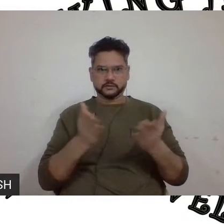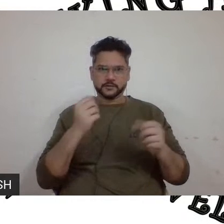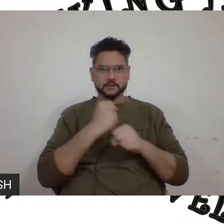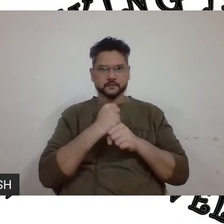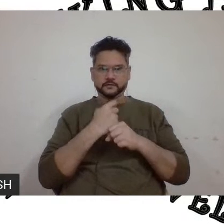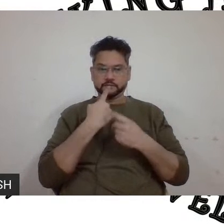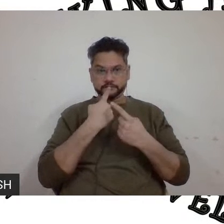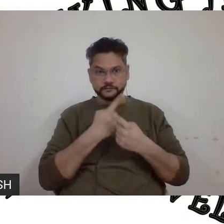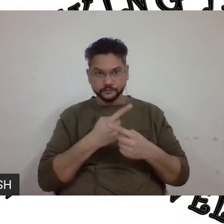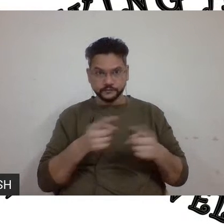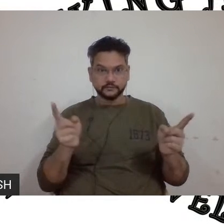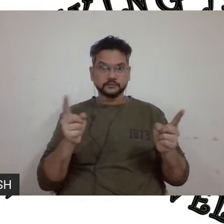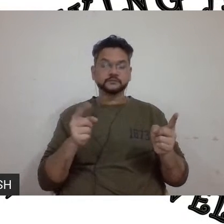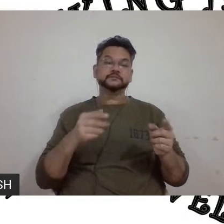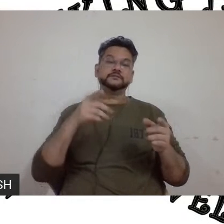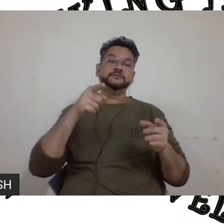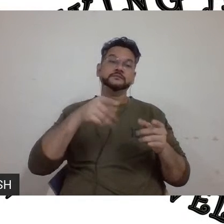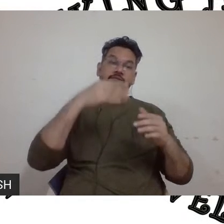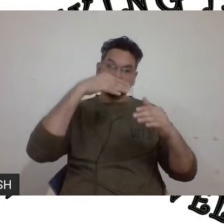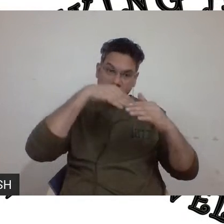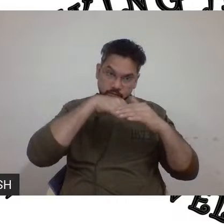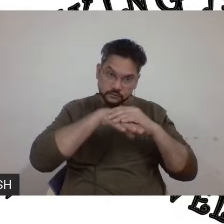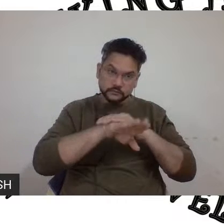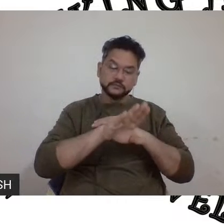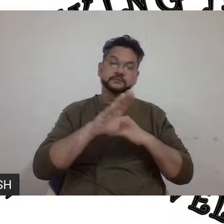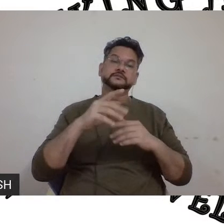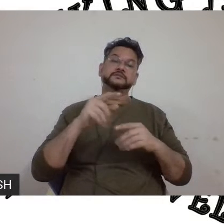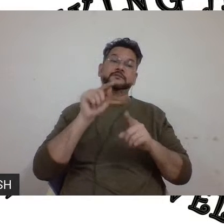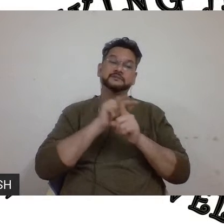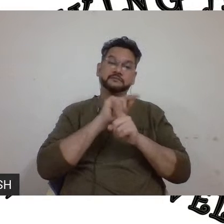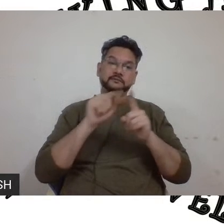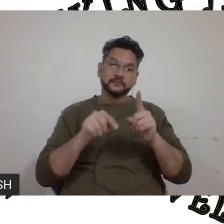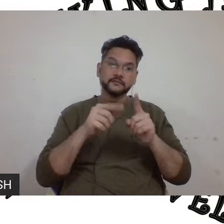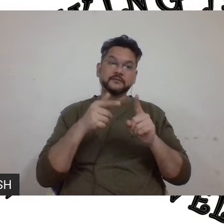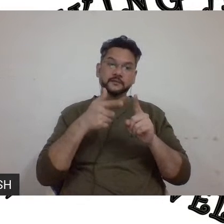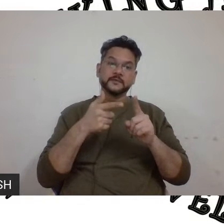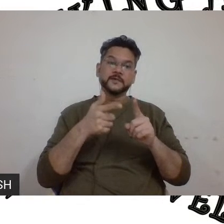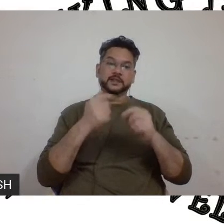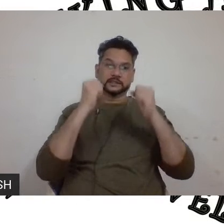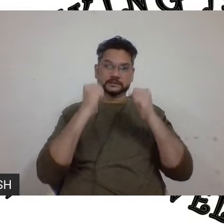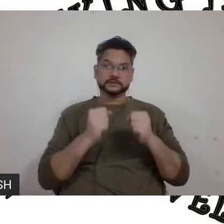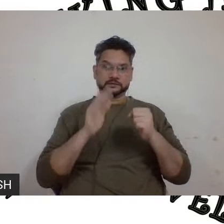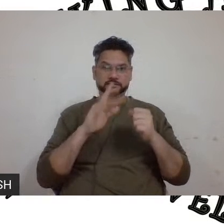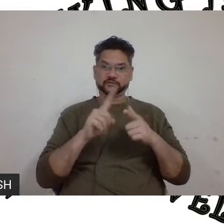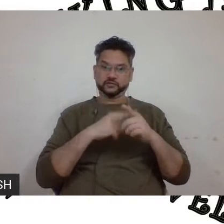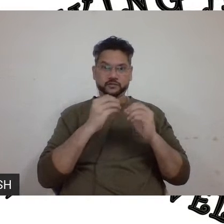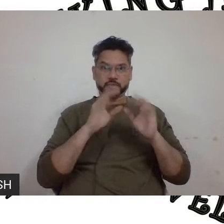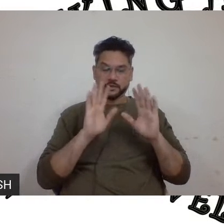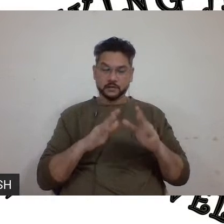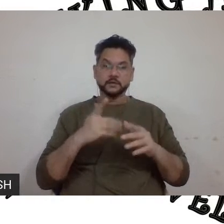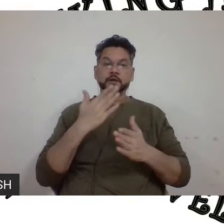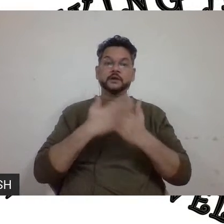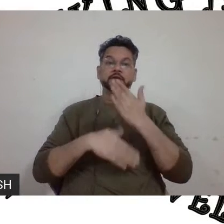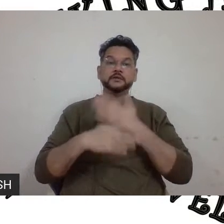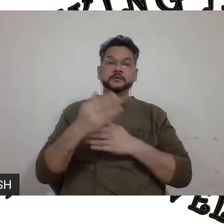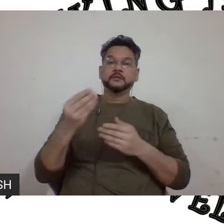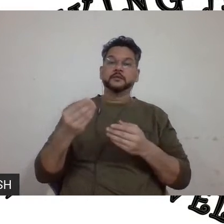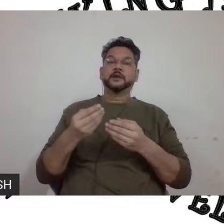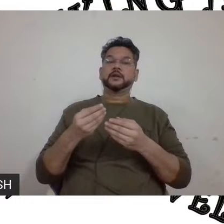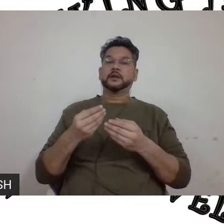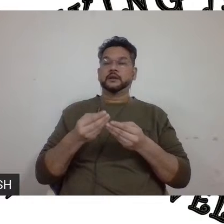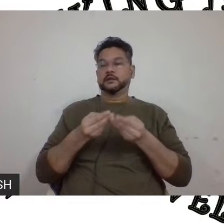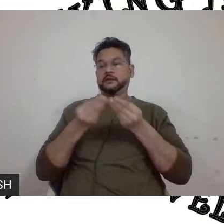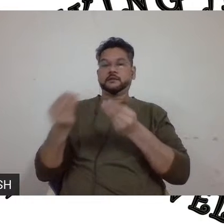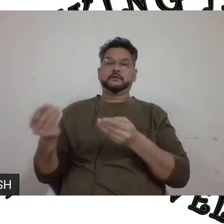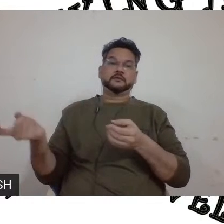और उसमें कितने परसेंट रिजर्वेशन पर पोस्ट पर डिसेबल्ड को जॉब दी गई हैं, उसके बाद अगर